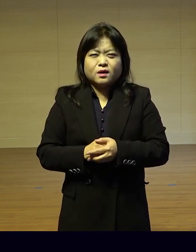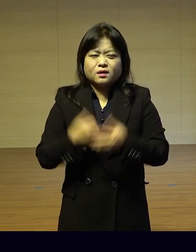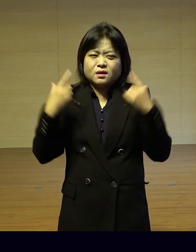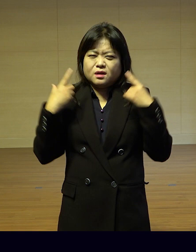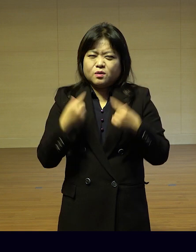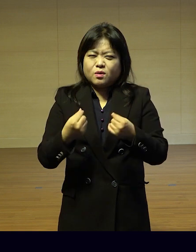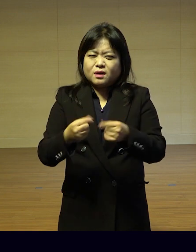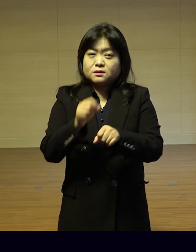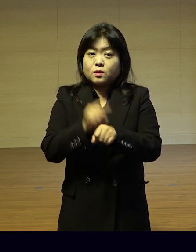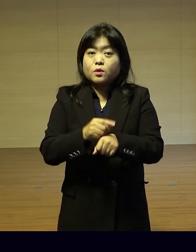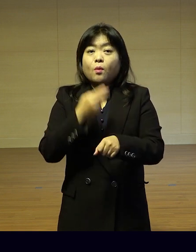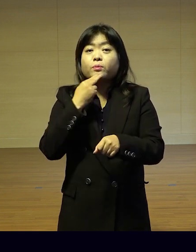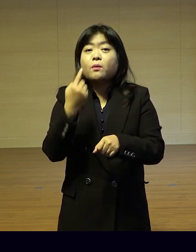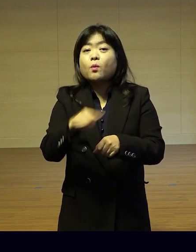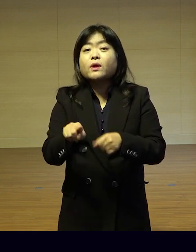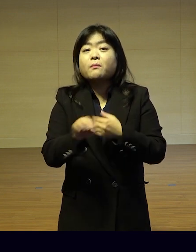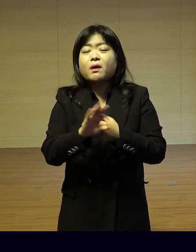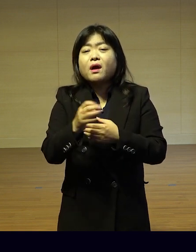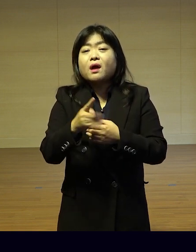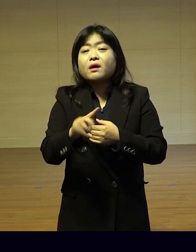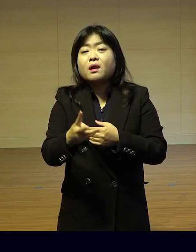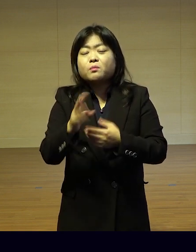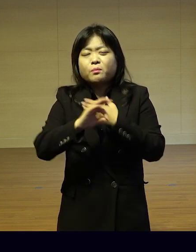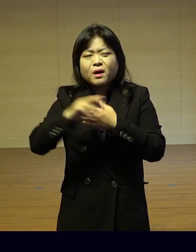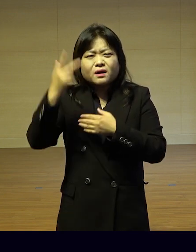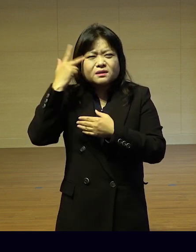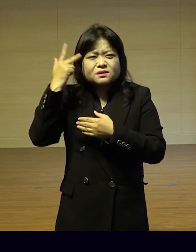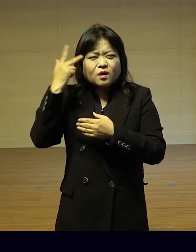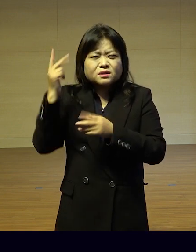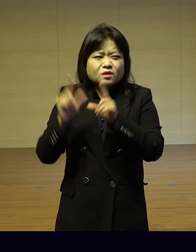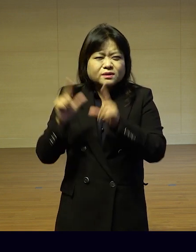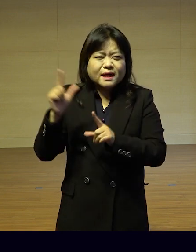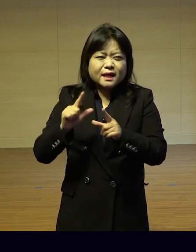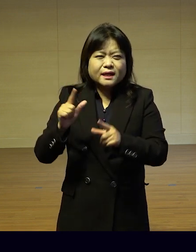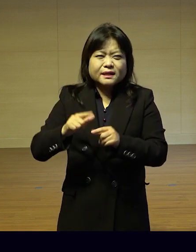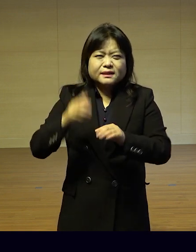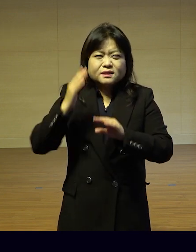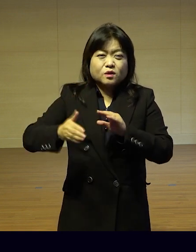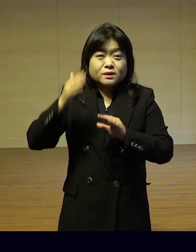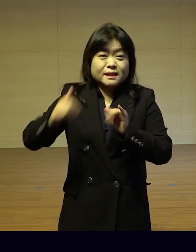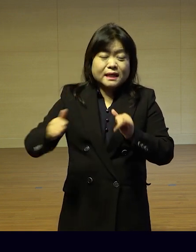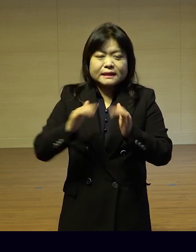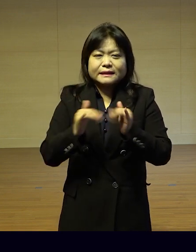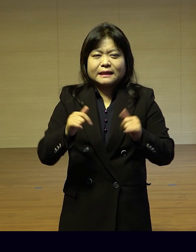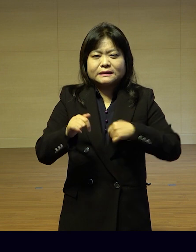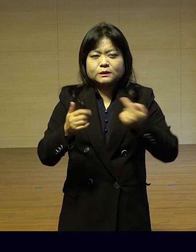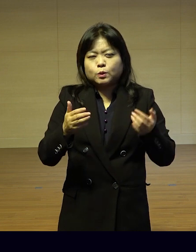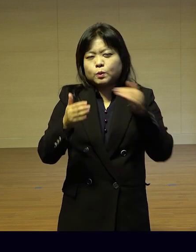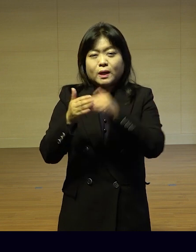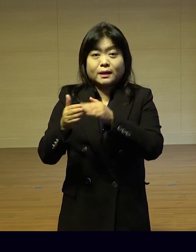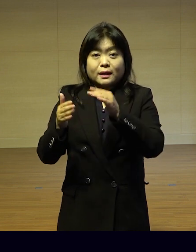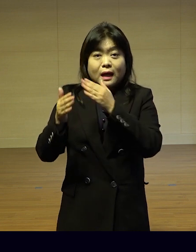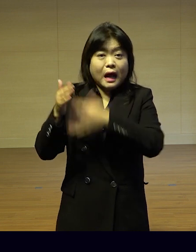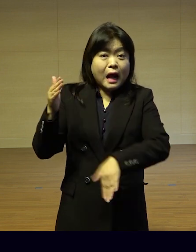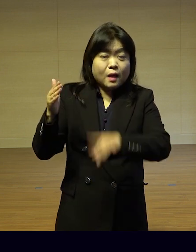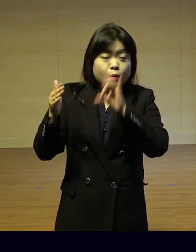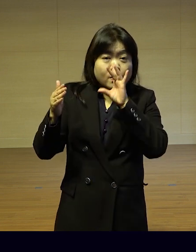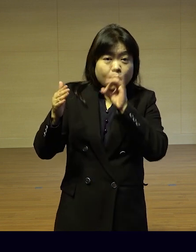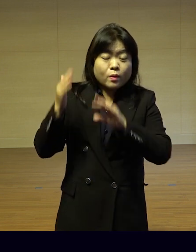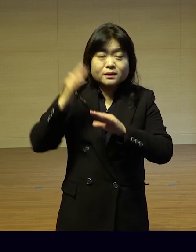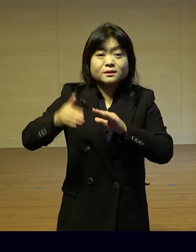일관성이 없는 것은 뭐냐면은 정신현상학의 절대지라는 것도 인간 스스로 도달할 수 있는 것이 아니고 절대지라는